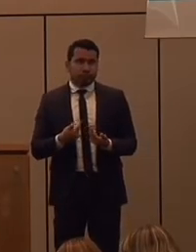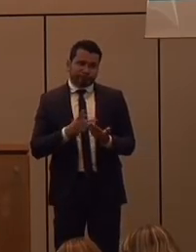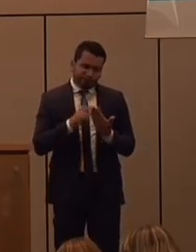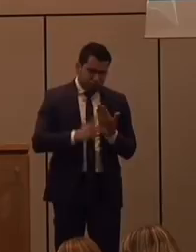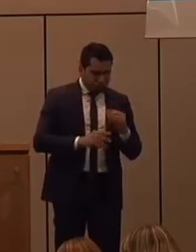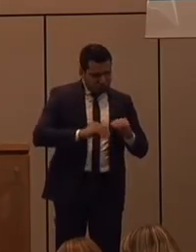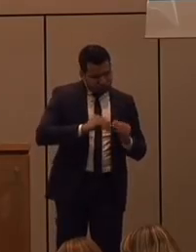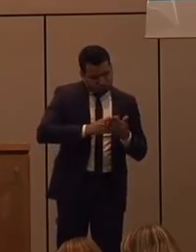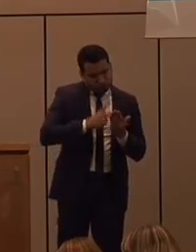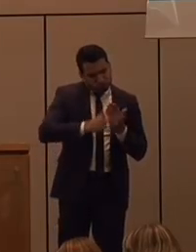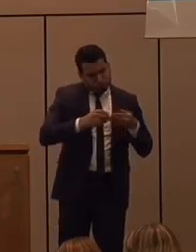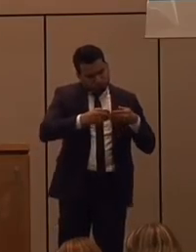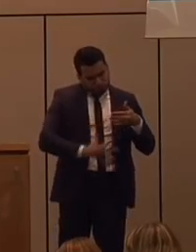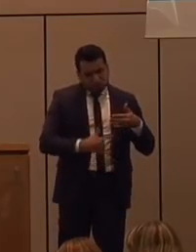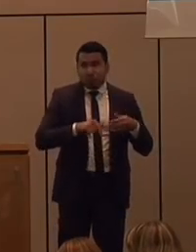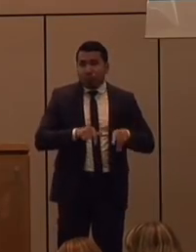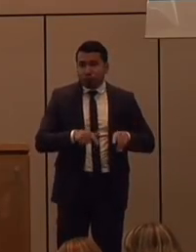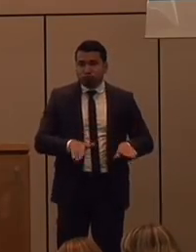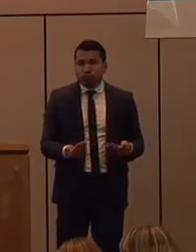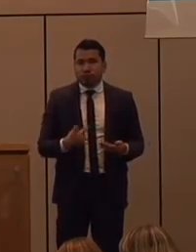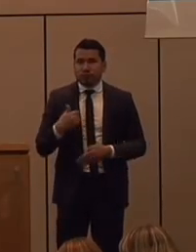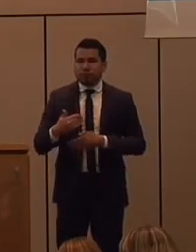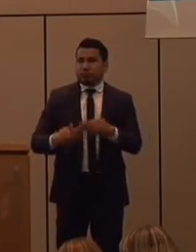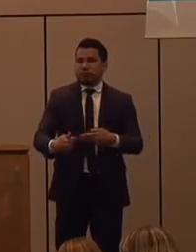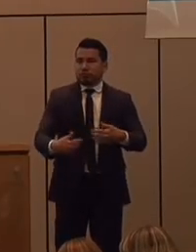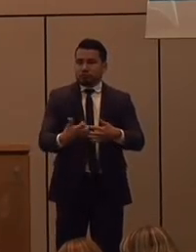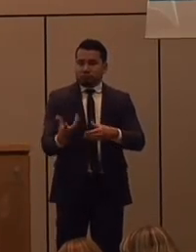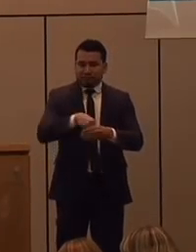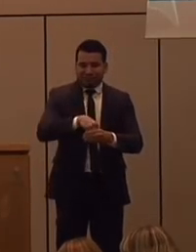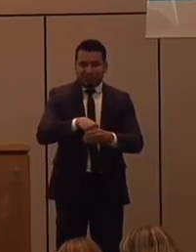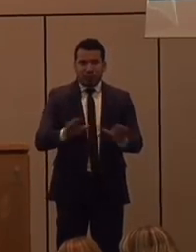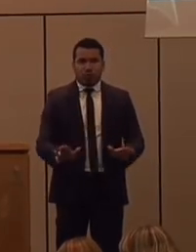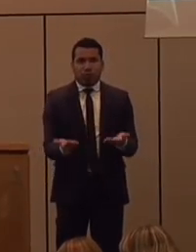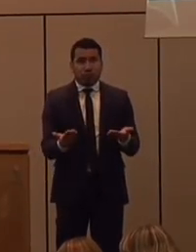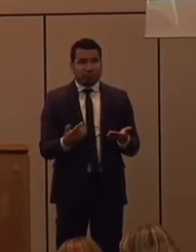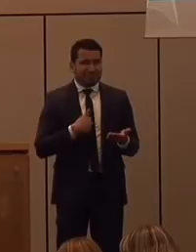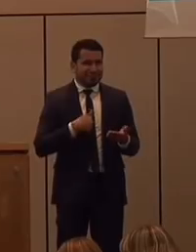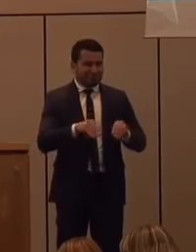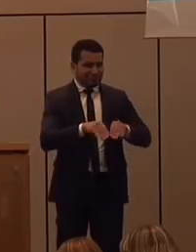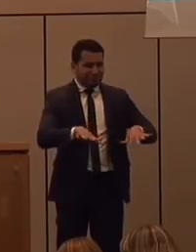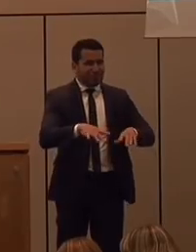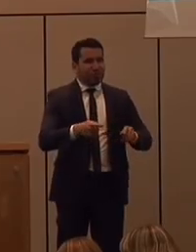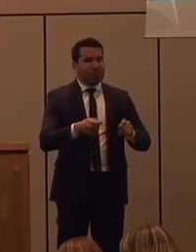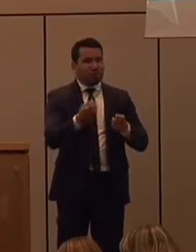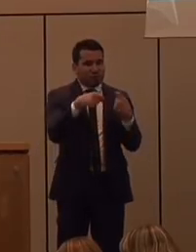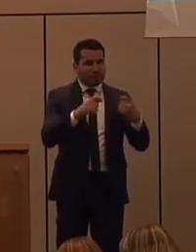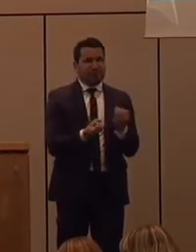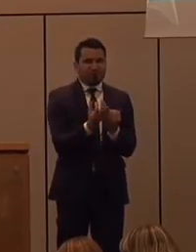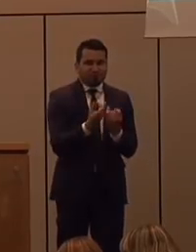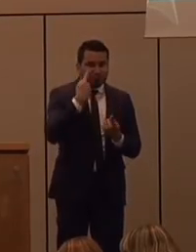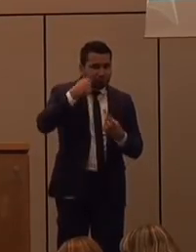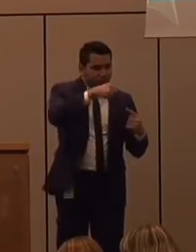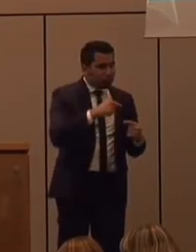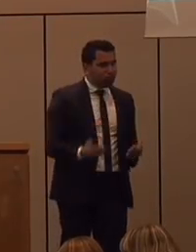proyectos que mejoran los procesos internos del sector comercio industria y turismo no solamente del ministerio